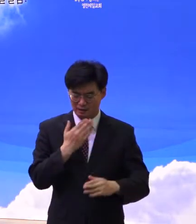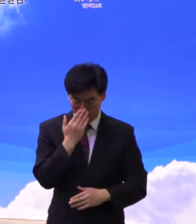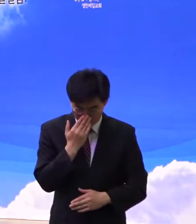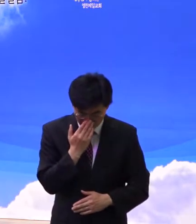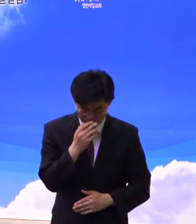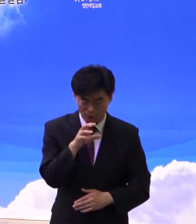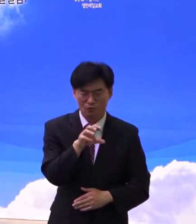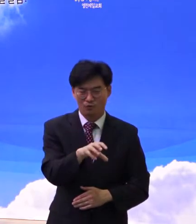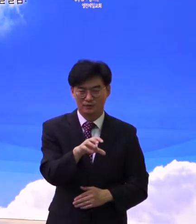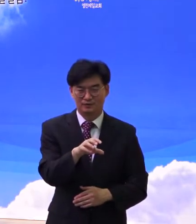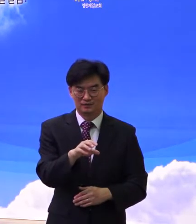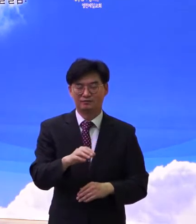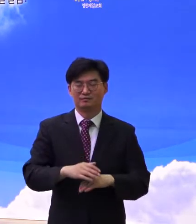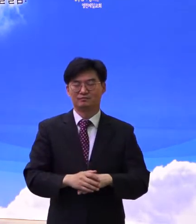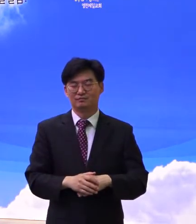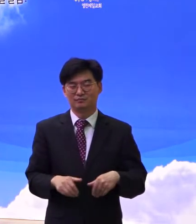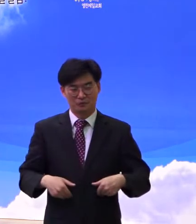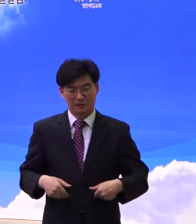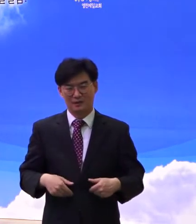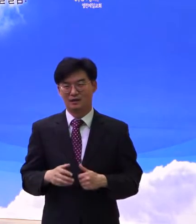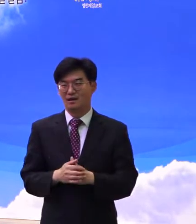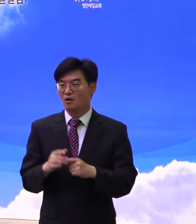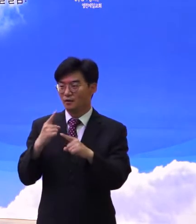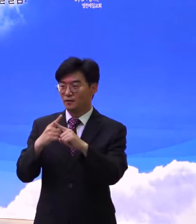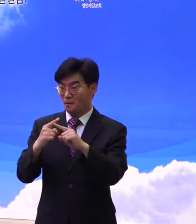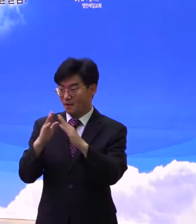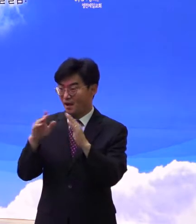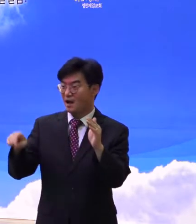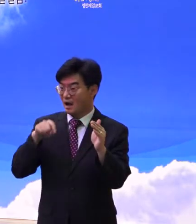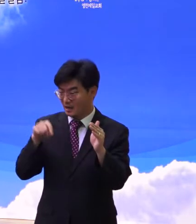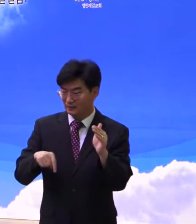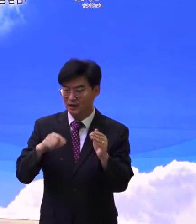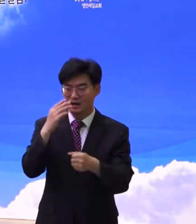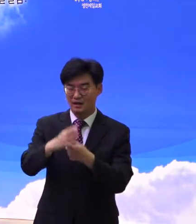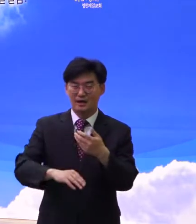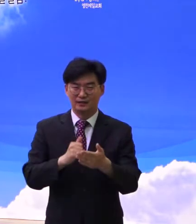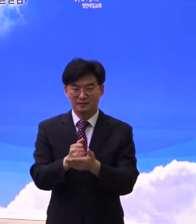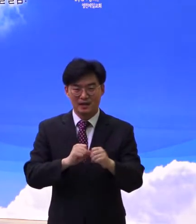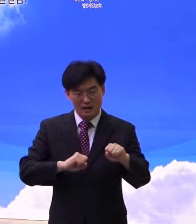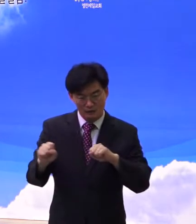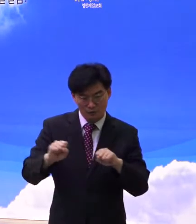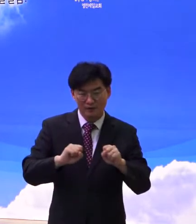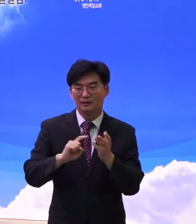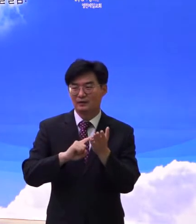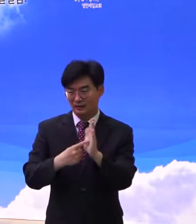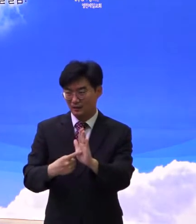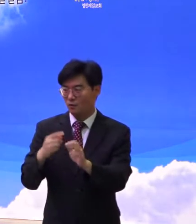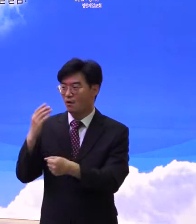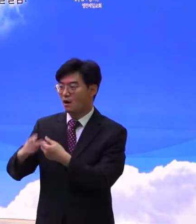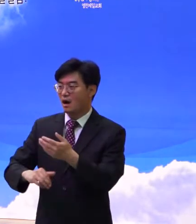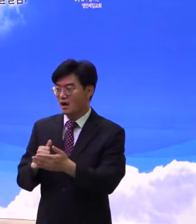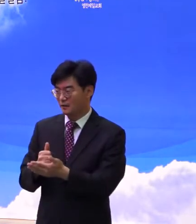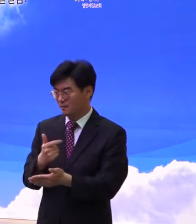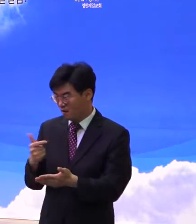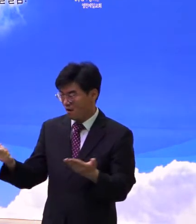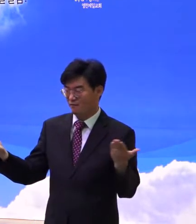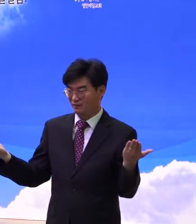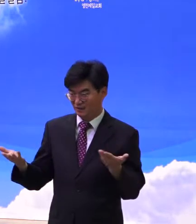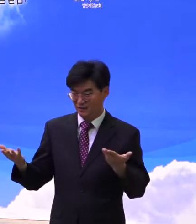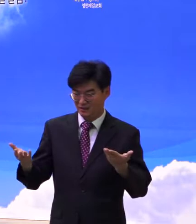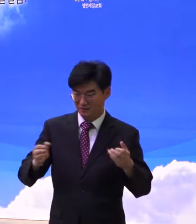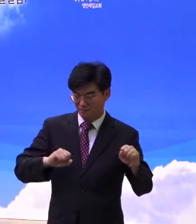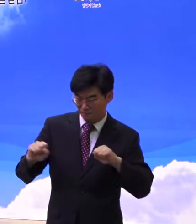자리가 되어야 합니다. 그래서 교회에서 하나님의 뜻이 드러나고 하나님께서 하시는 큰 일이 증거되고 성령이